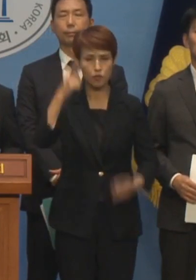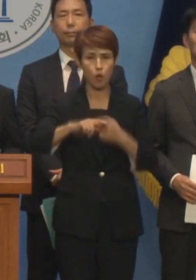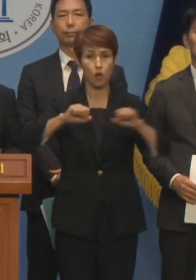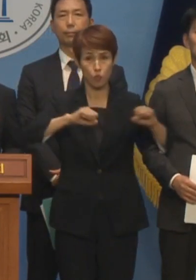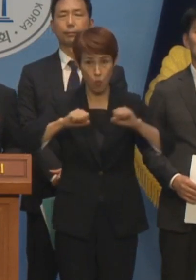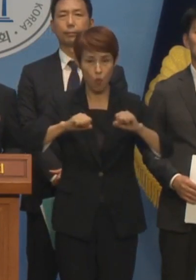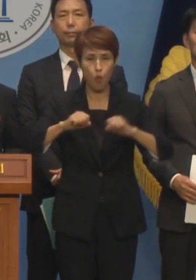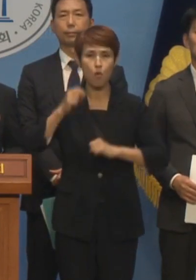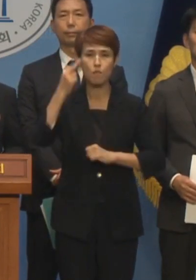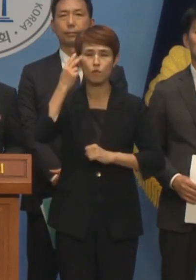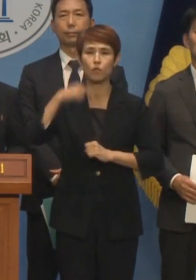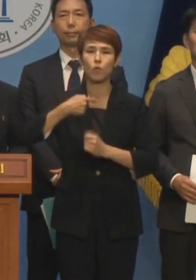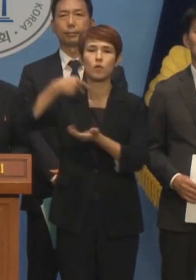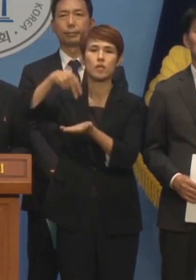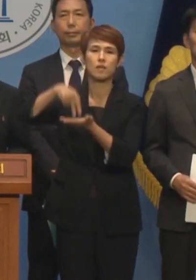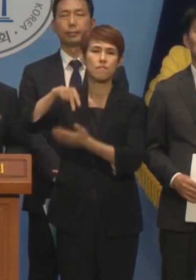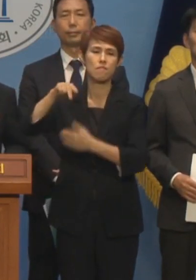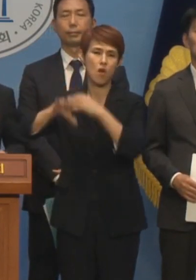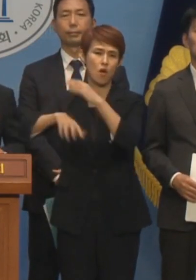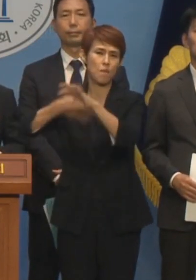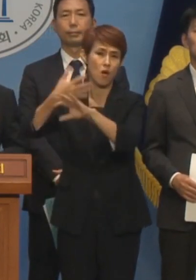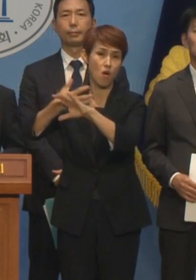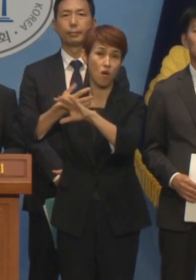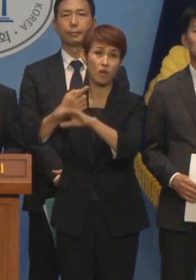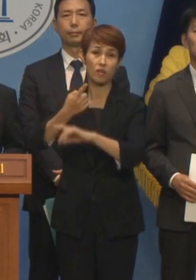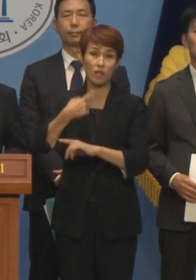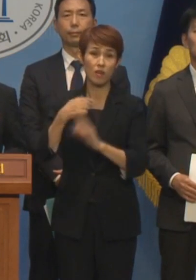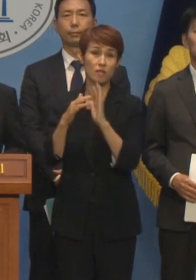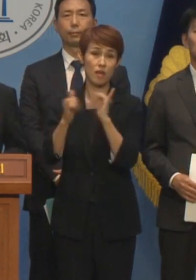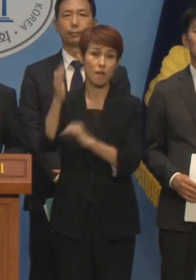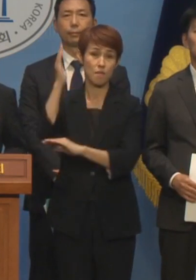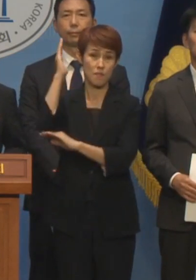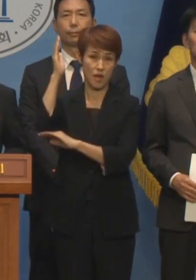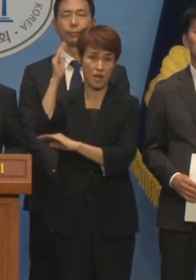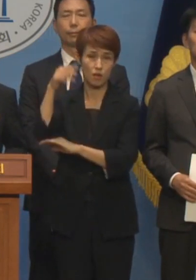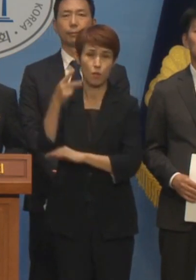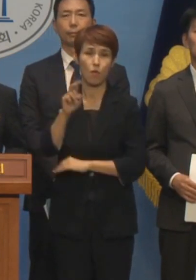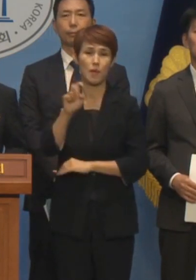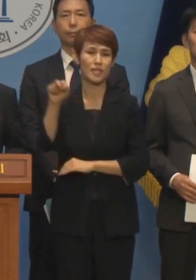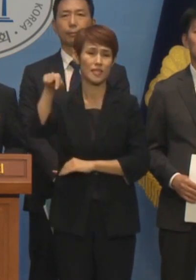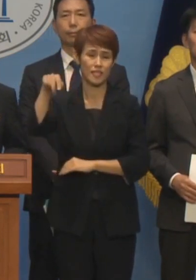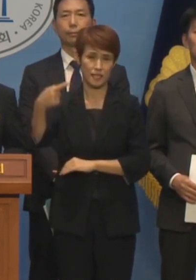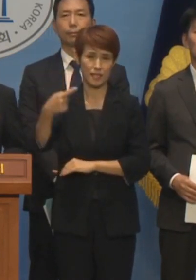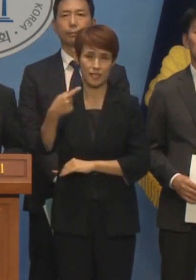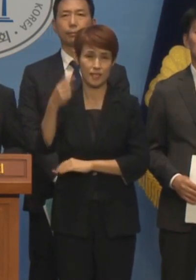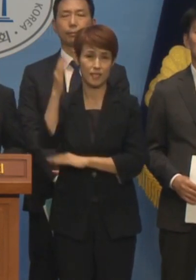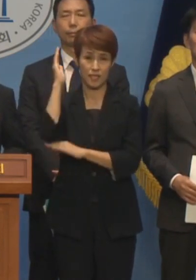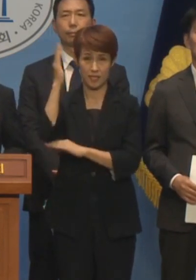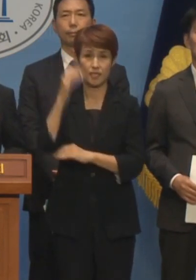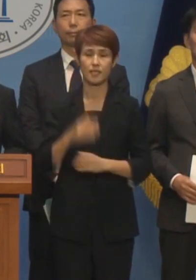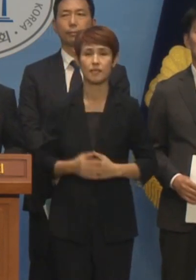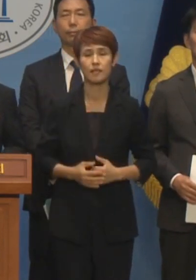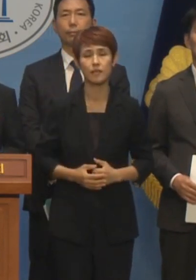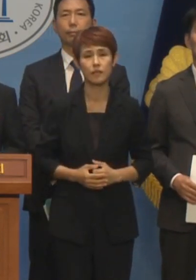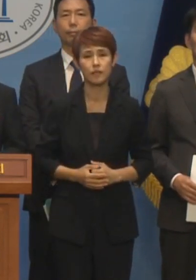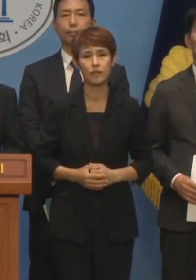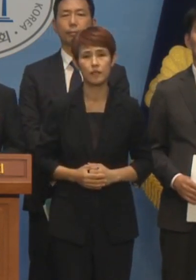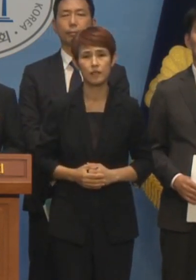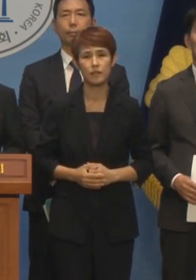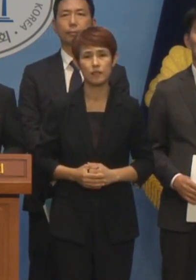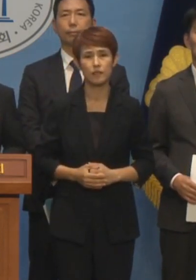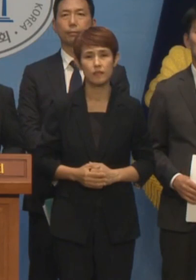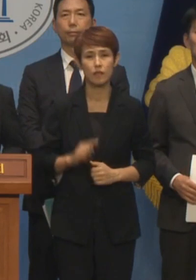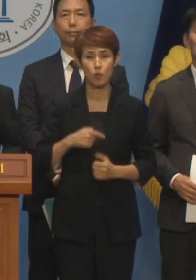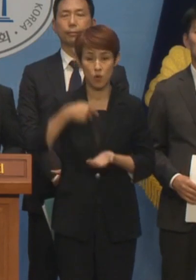미국 독립혁명을 촉발했던 토마스 페인의 상식론의 핵심입니다.